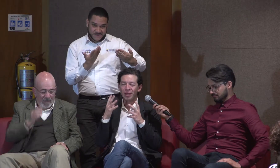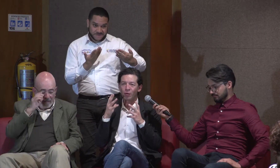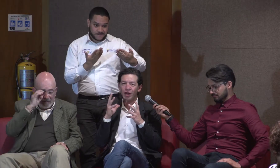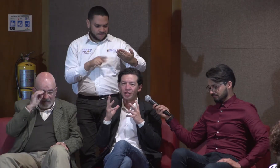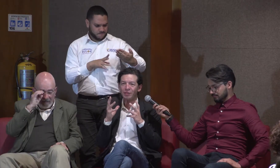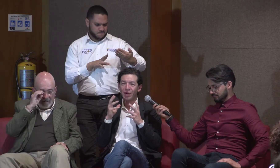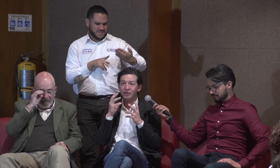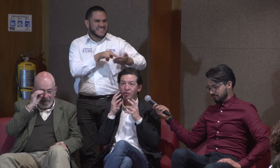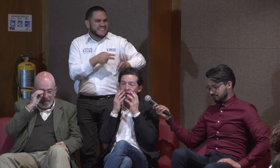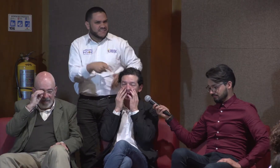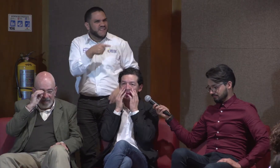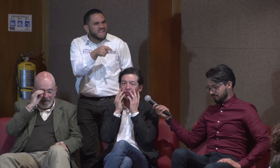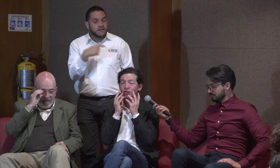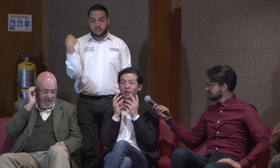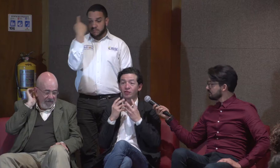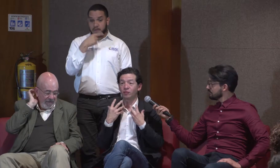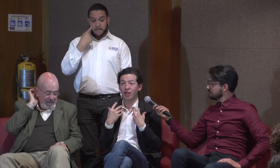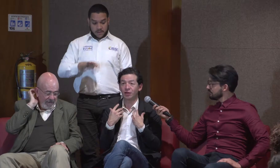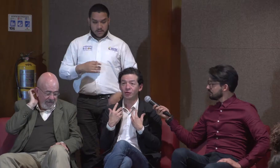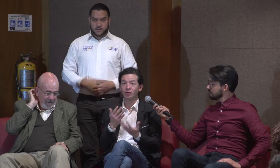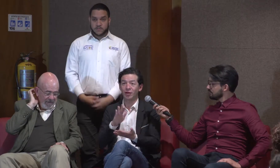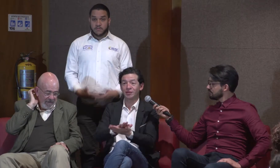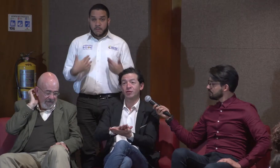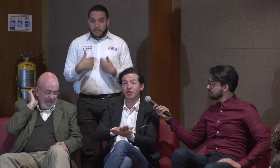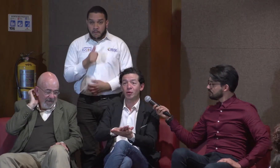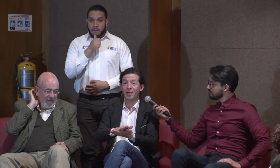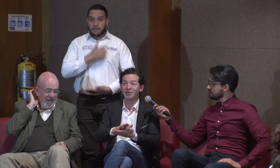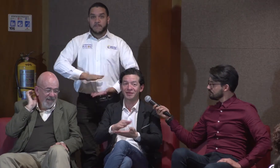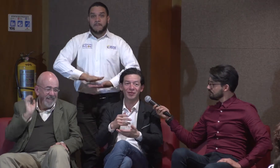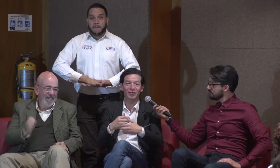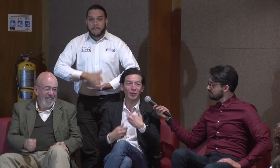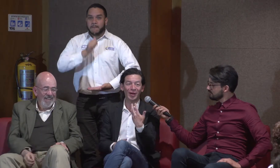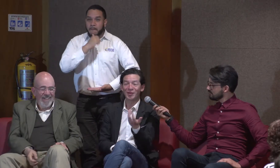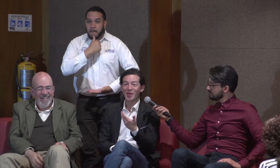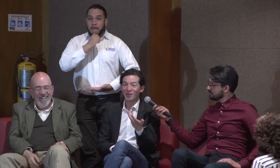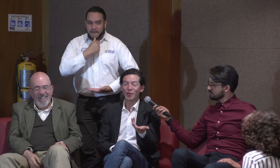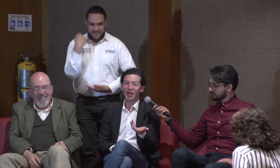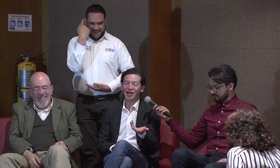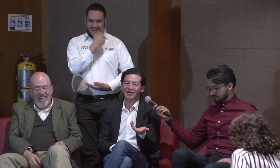era muy ambigua, parecía como si la persona estuviera sufriendo, haciendo el gesto de paz, entonces